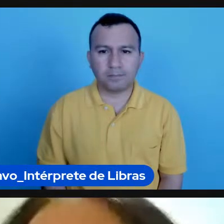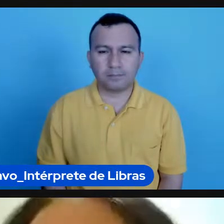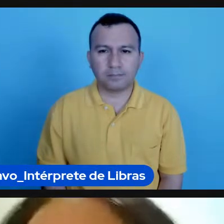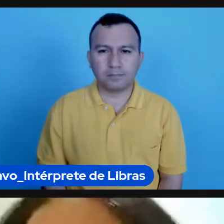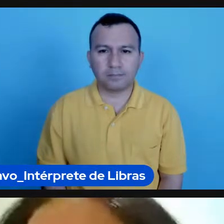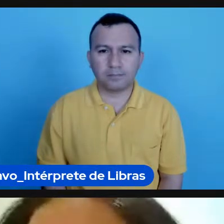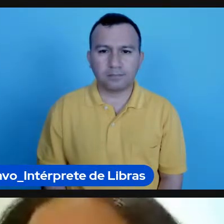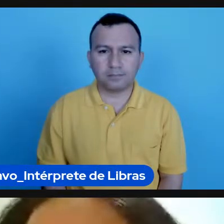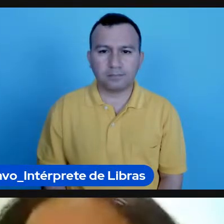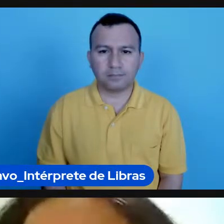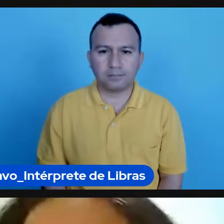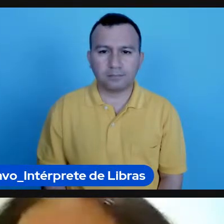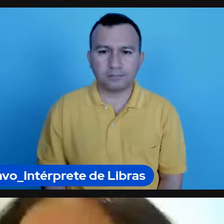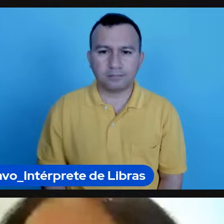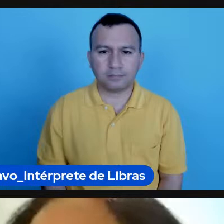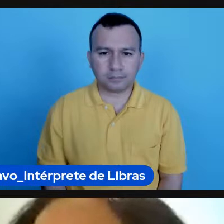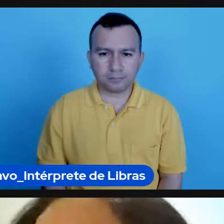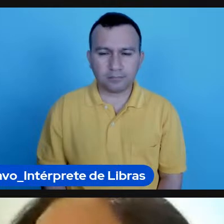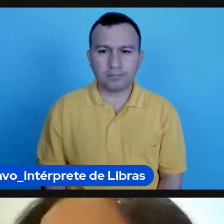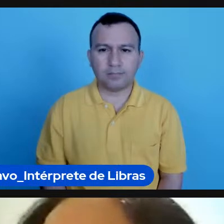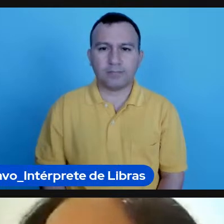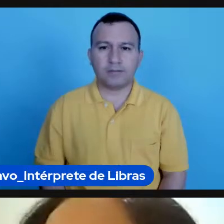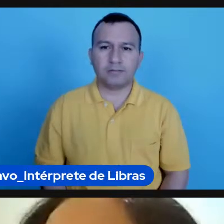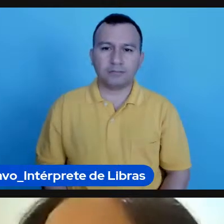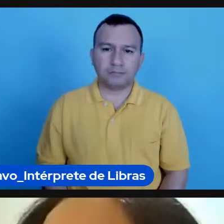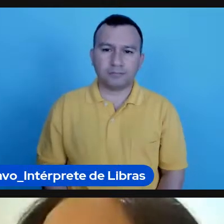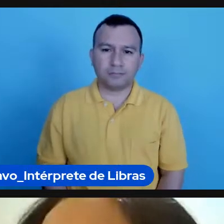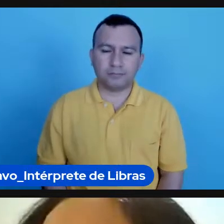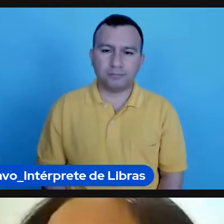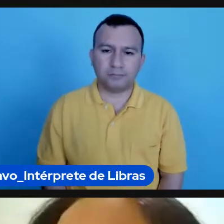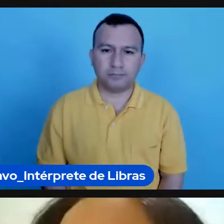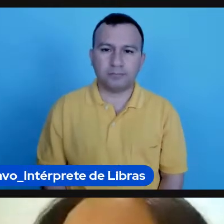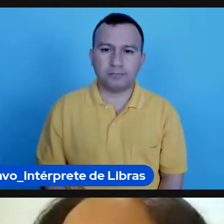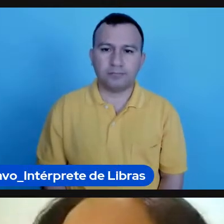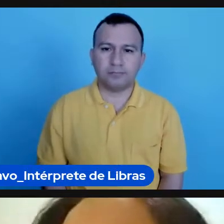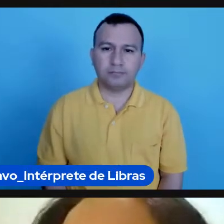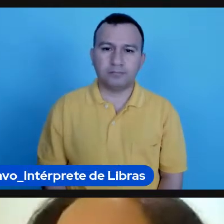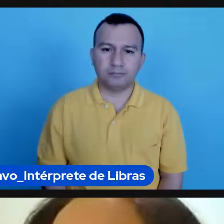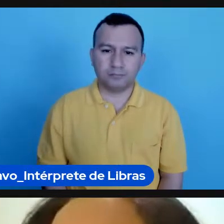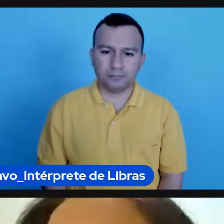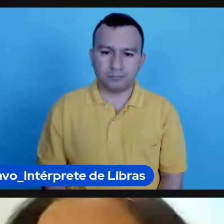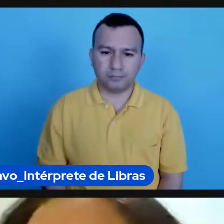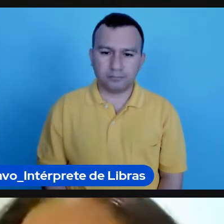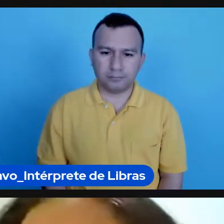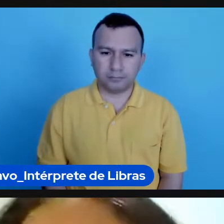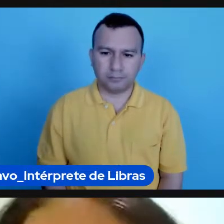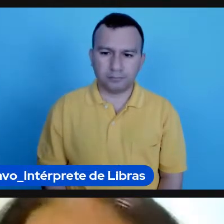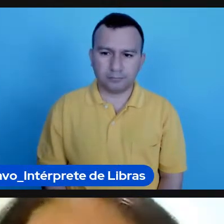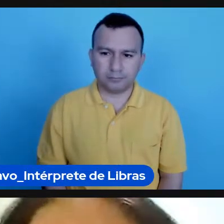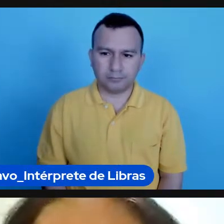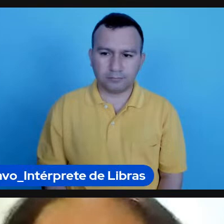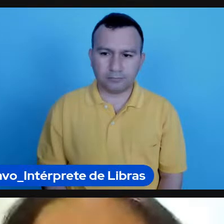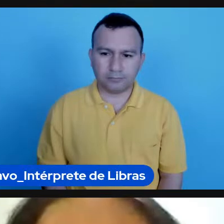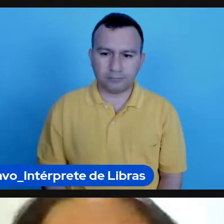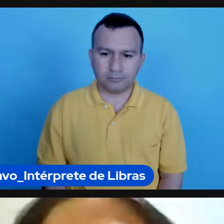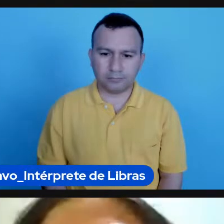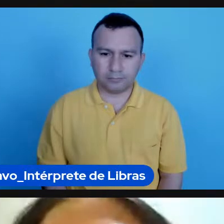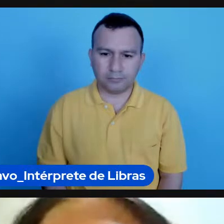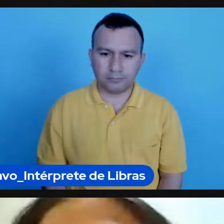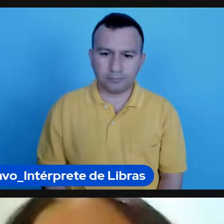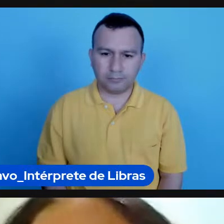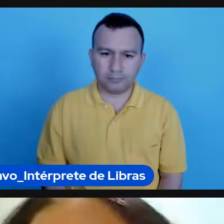específicas. Aí é o ponto X do processo de inclusão e de se rever conceitos. Né?